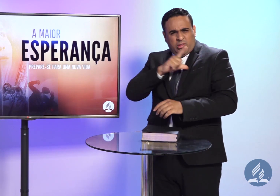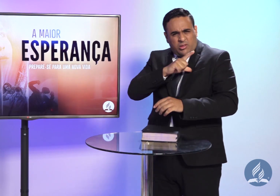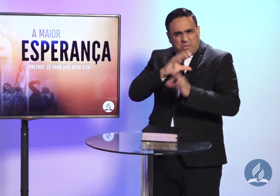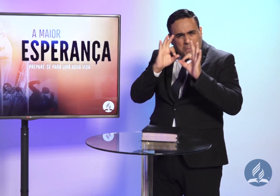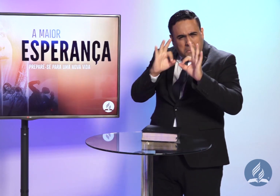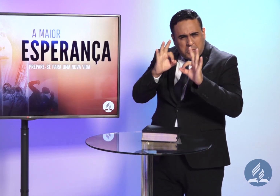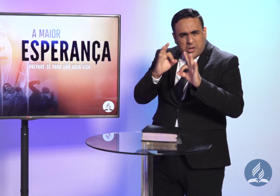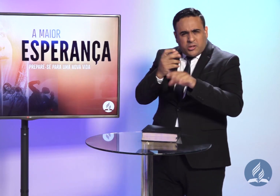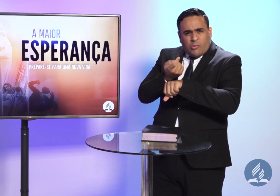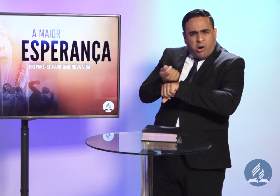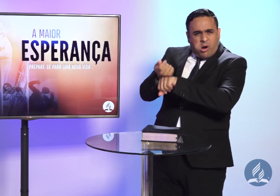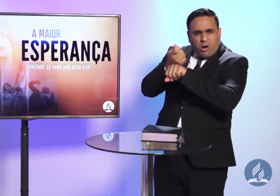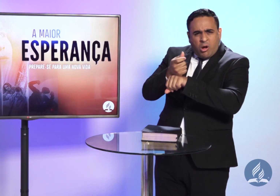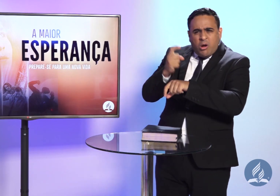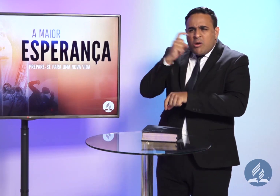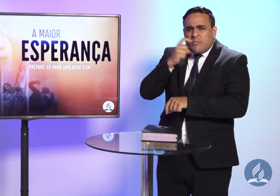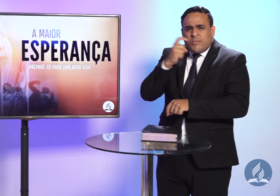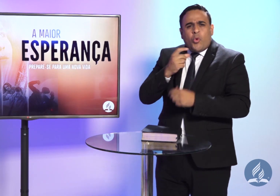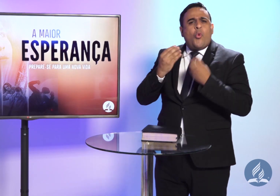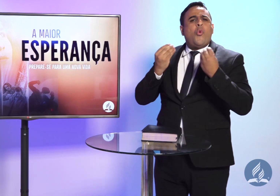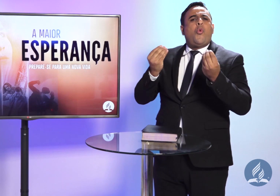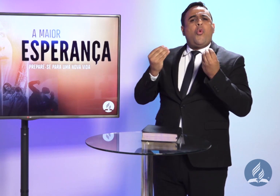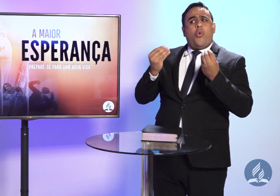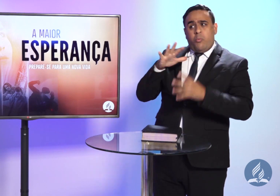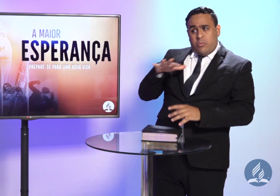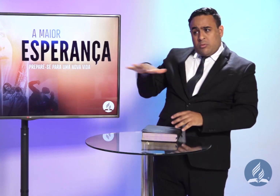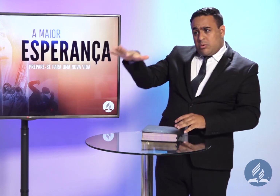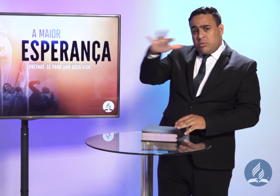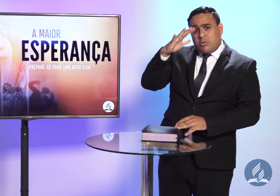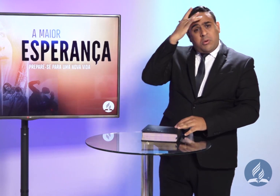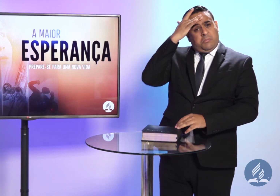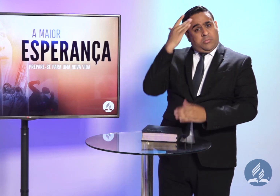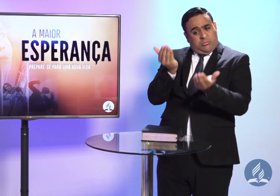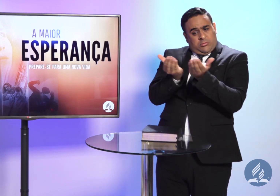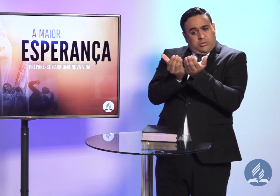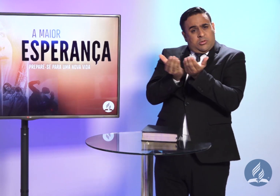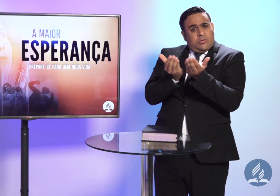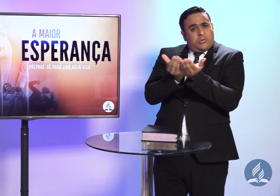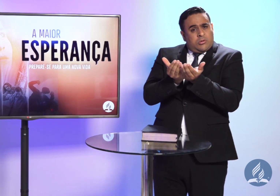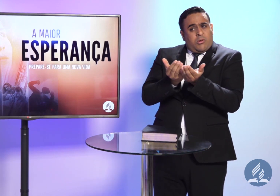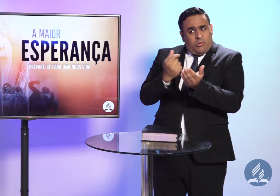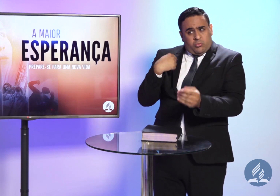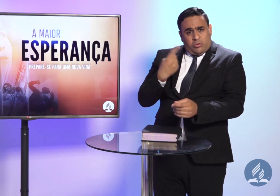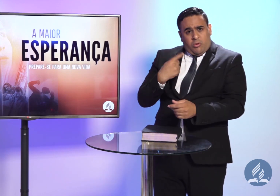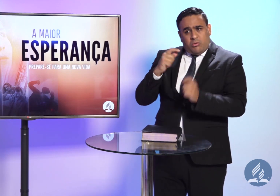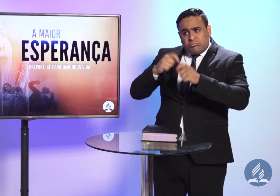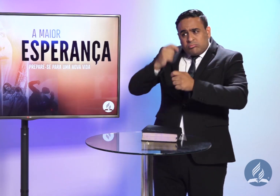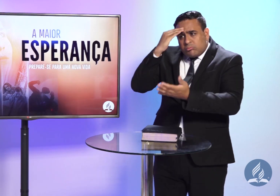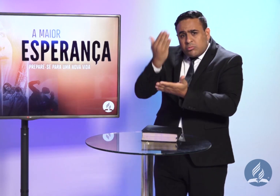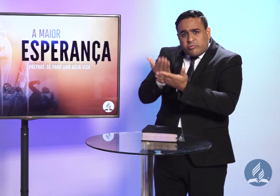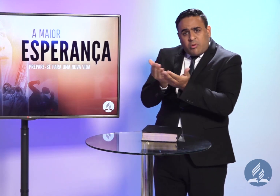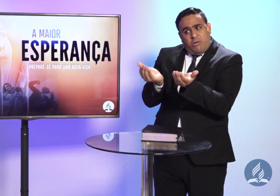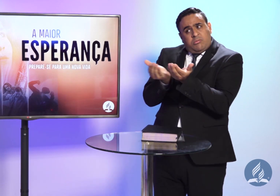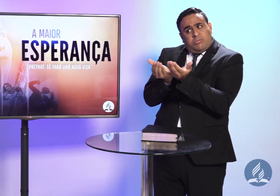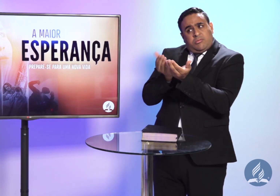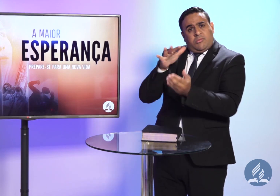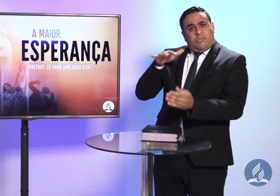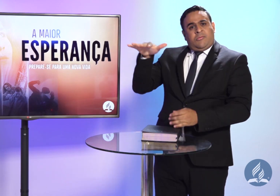Será que dentro dessas religiões você vai encontrar a verdade, mesmo misturado com a mentira? Será que toda